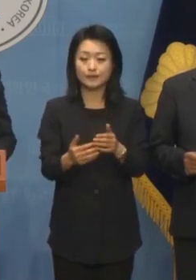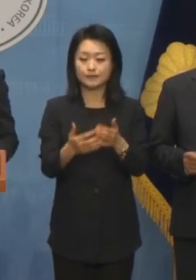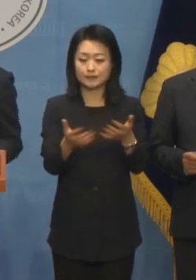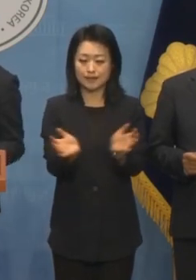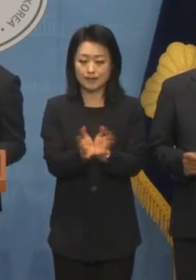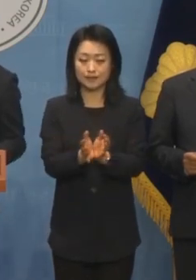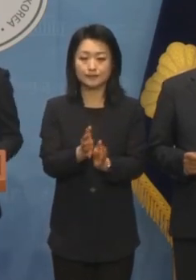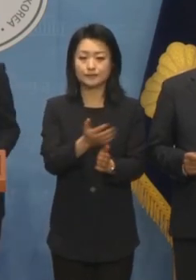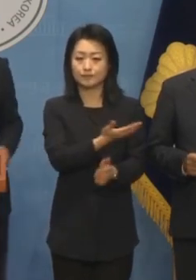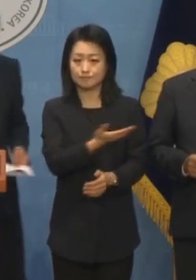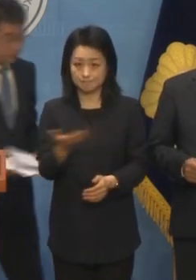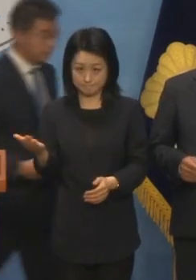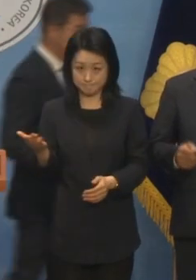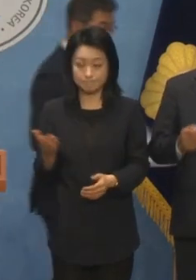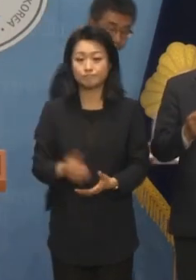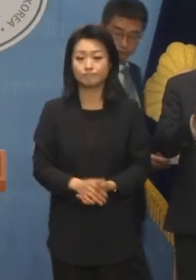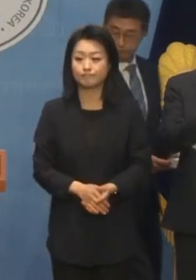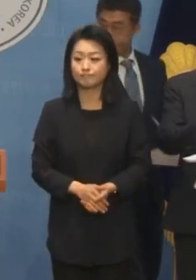일동.